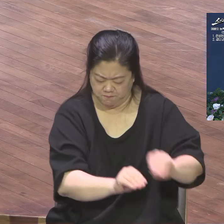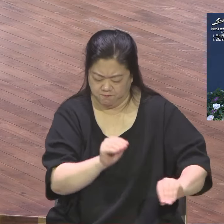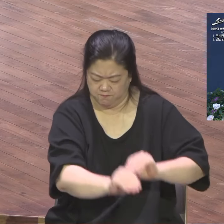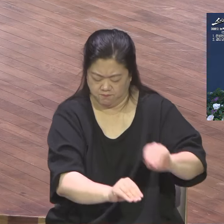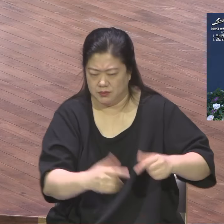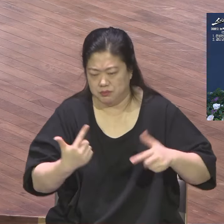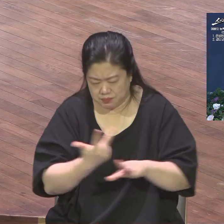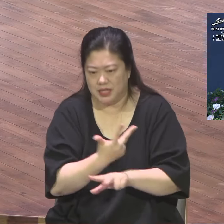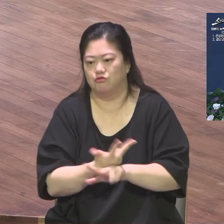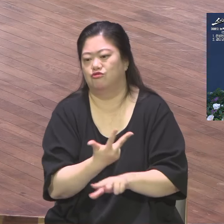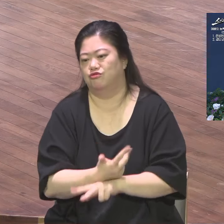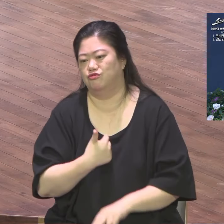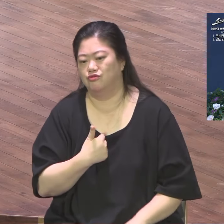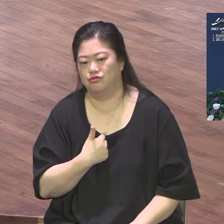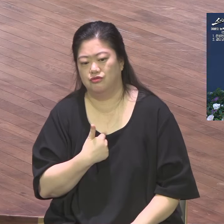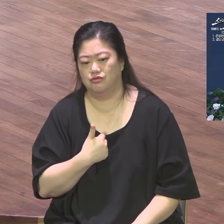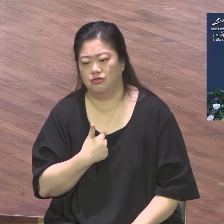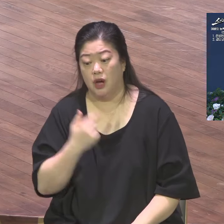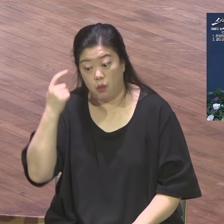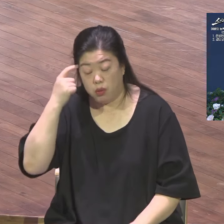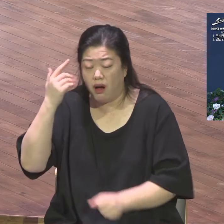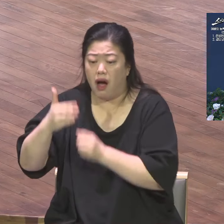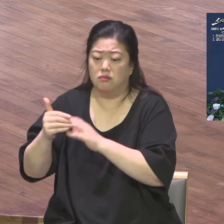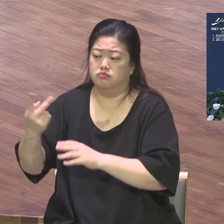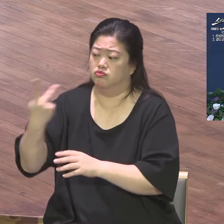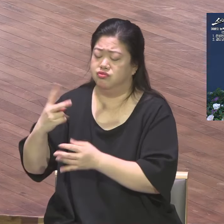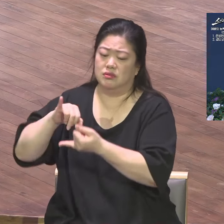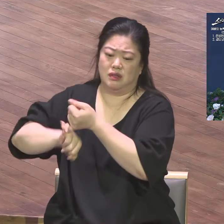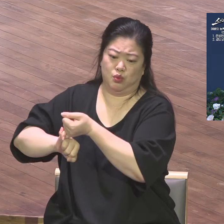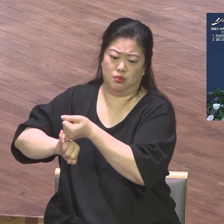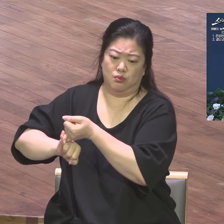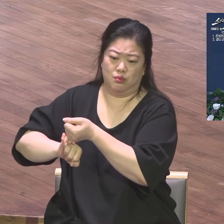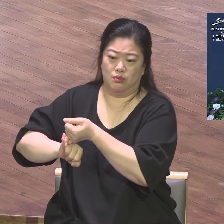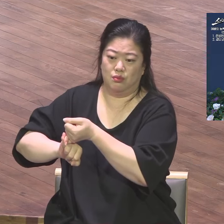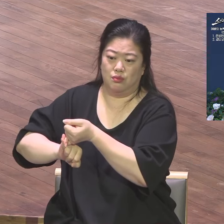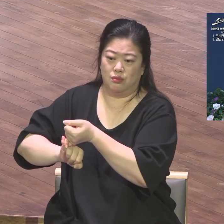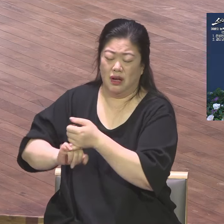고백하고 하나님 앞에 약속하고 하나님과 하잖아요.